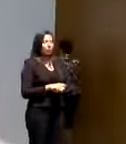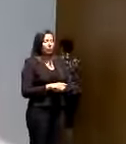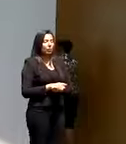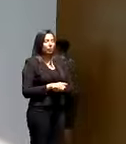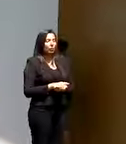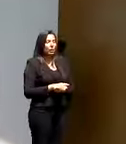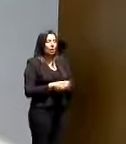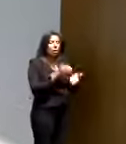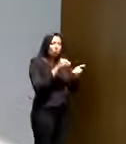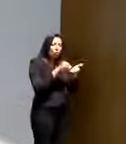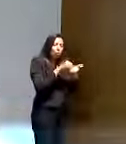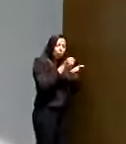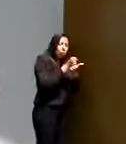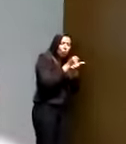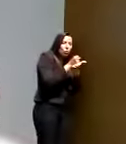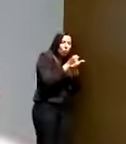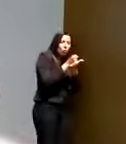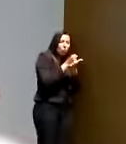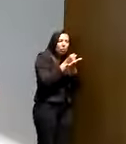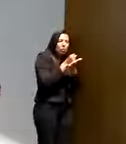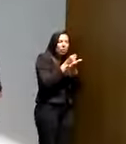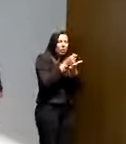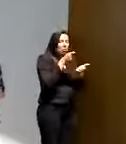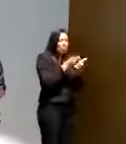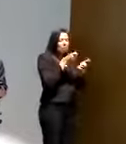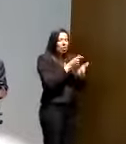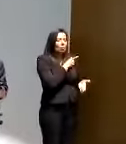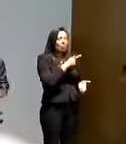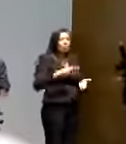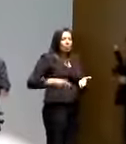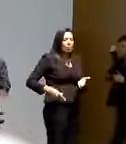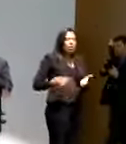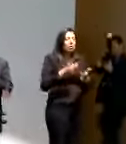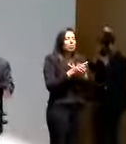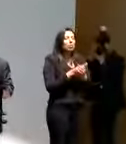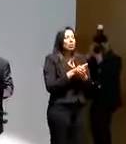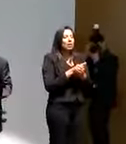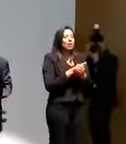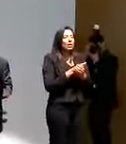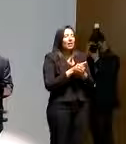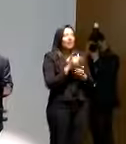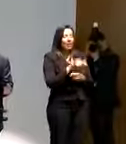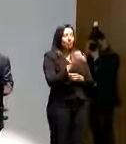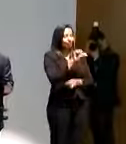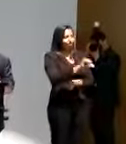é o mal maior. Esse descontrole sobre a expansão de gastos públicos,